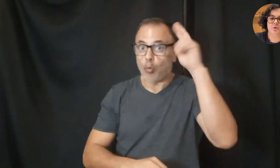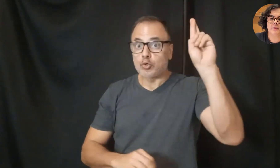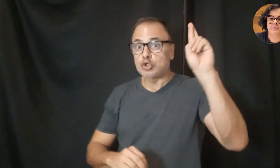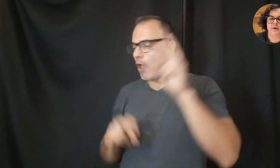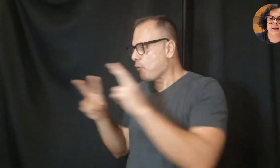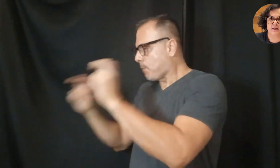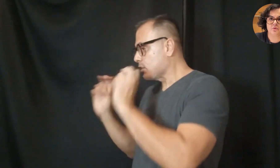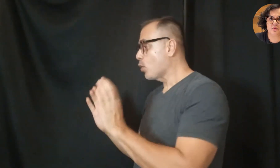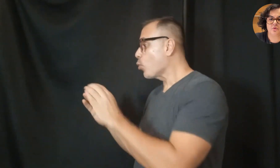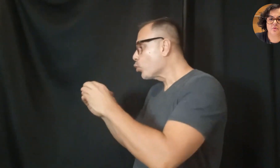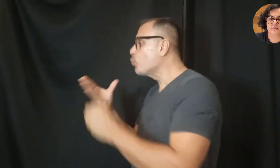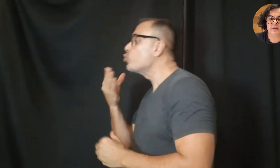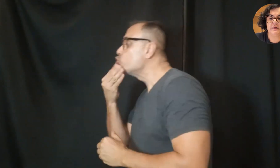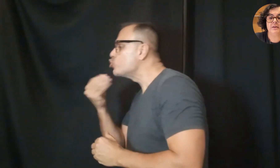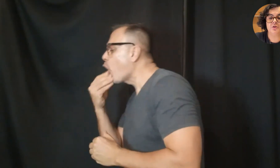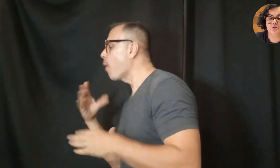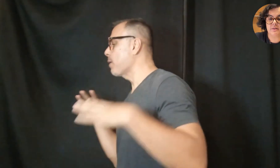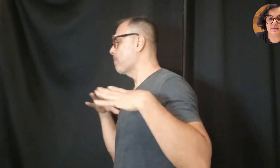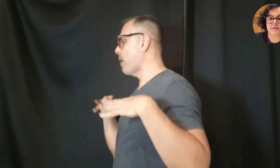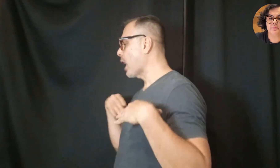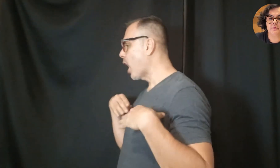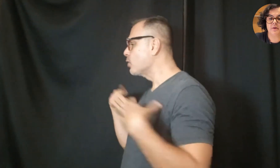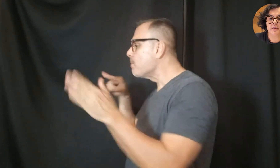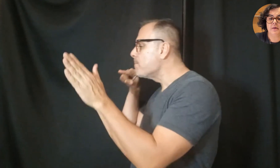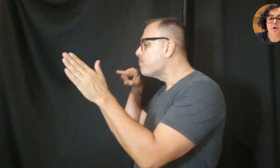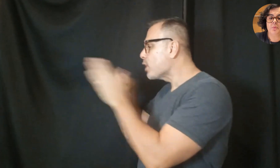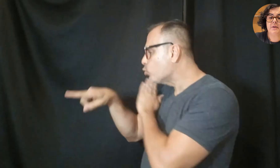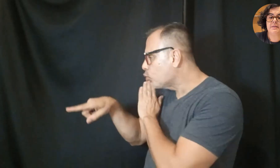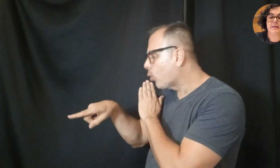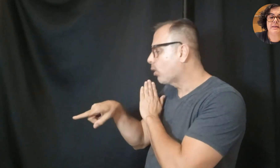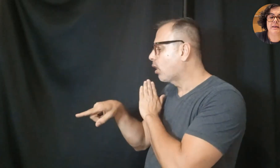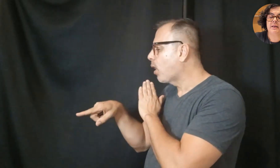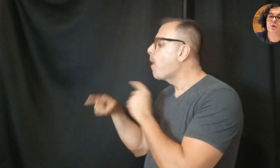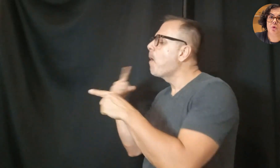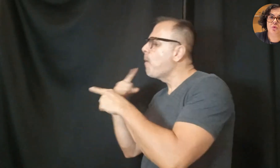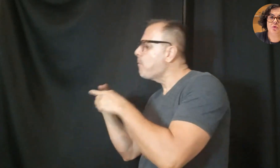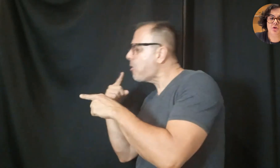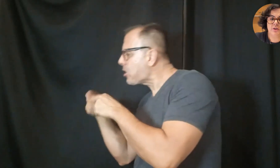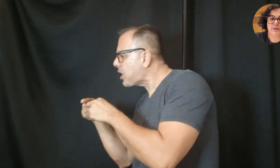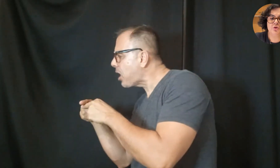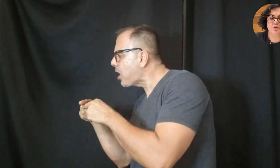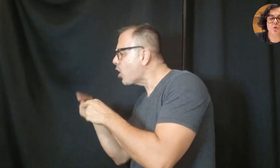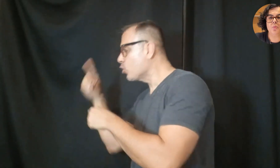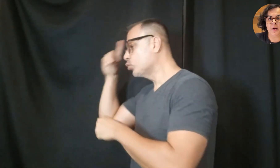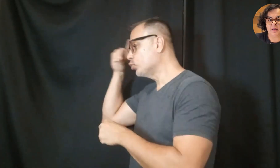trabalhadores parados e lhes disse: Por que estáis aqui todo dia